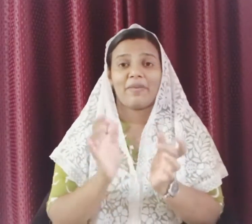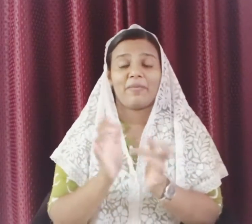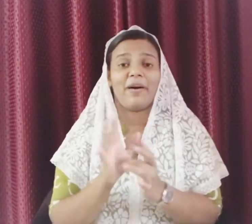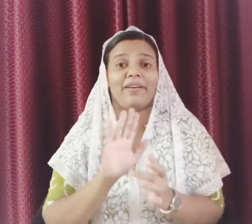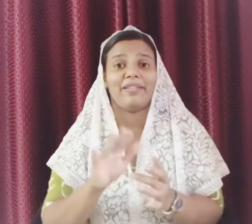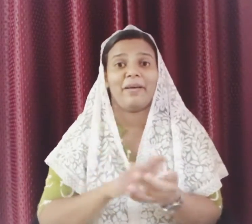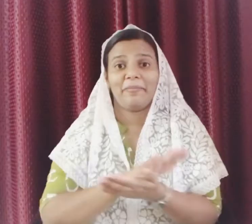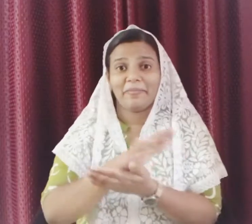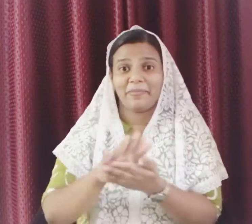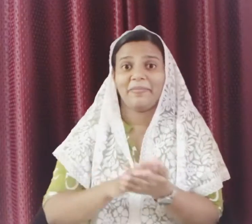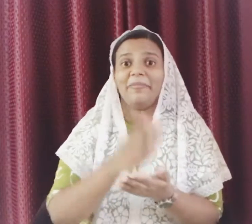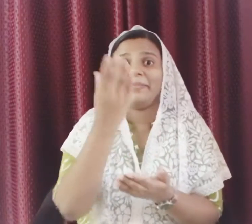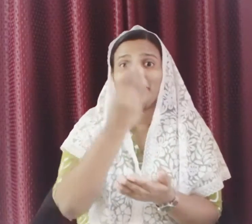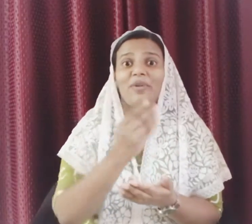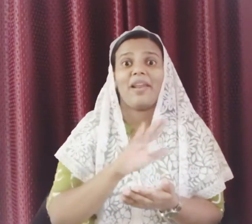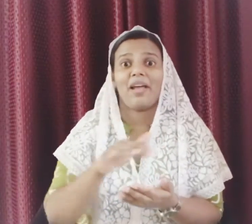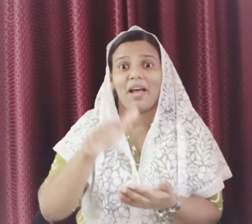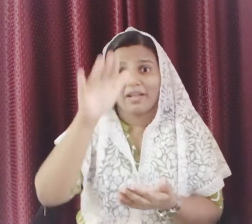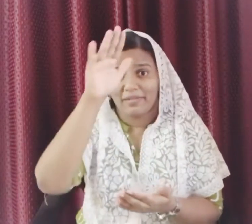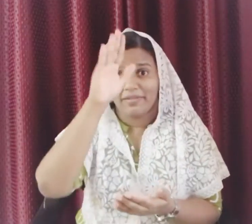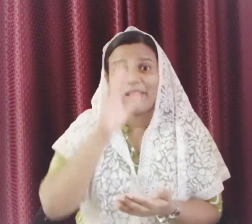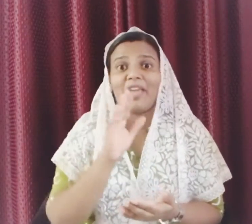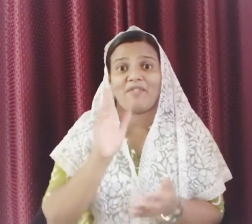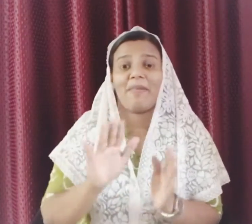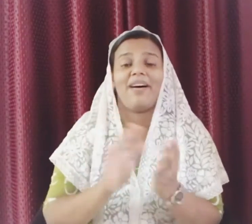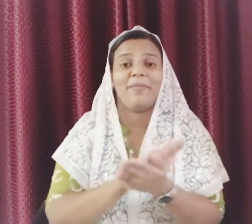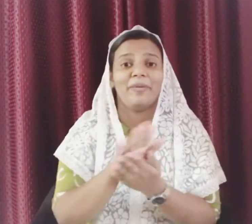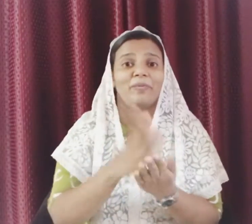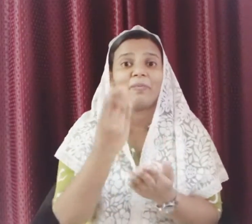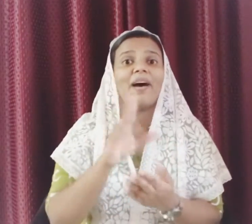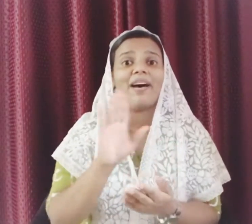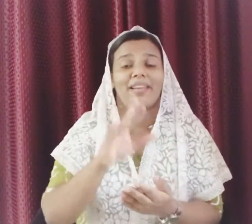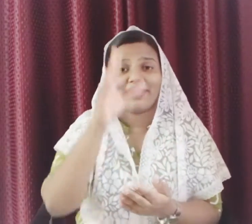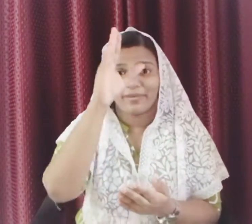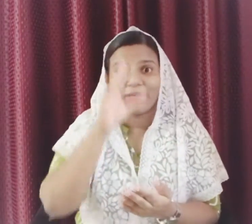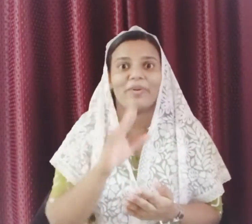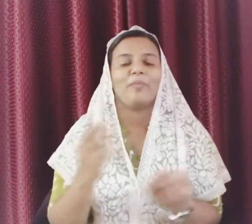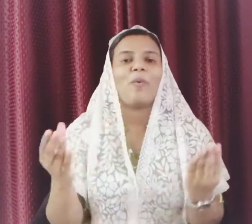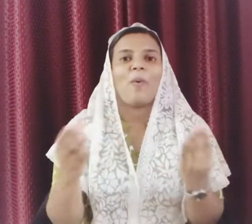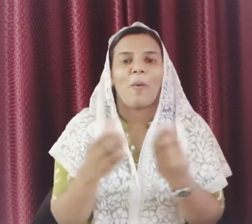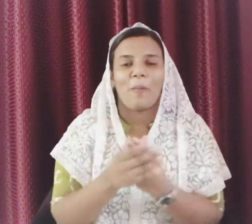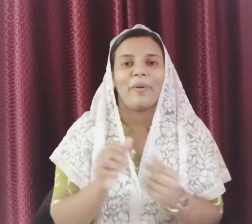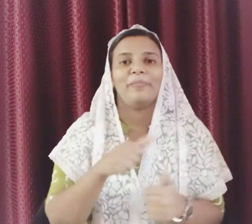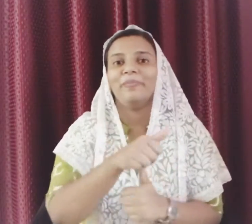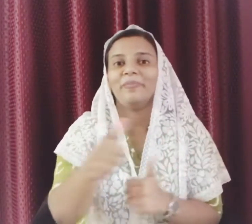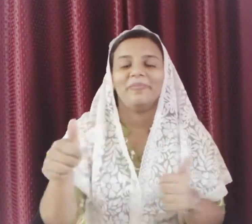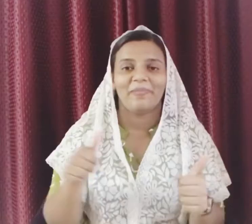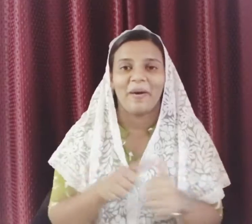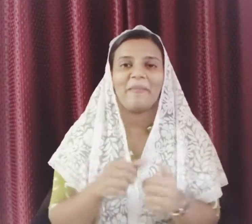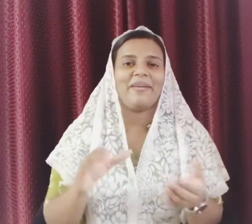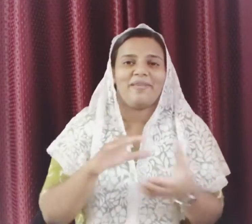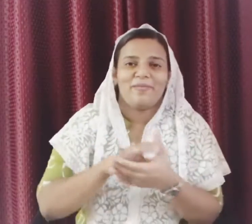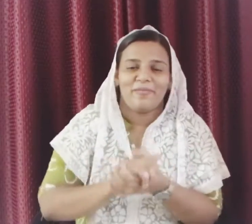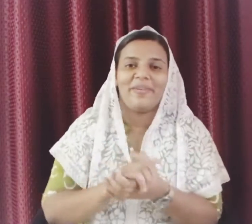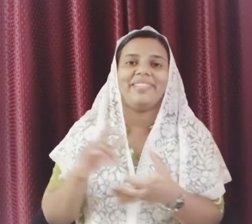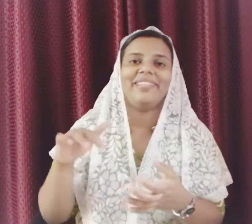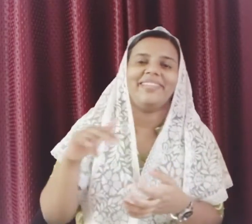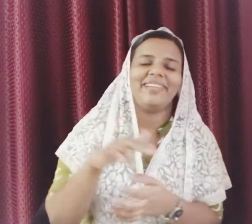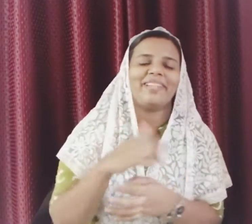ദൈവമാകുന്നവൻ പരിശുദ്ധാത്മാവ്, അവൻ പരിശുദ്ധാത്മാവ് എന്ന് പറയുന്നത് ദൈവമാണ്. ആ കർത്താവ് നമുക്ക് കൂട്ടായ്മ കൂടുവാൻ, അവൻ നമുക്ക് കൈപിടിച്ച് നടക്കുവാൻ നമ്മുടെ